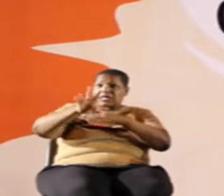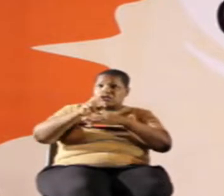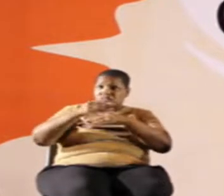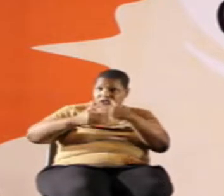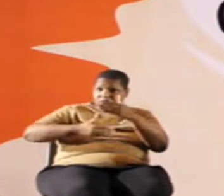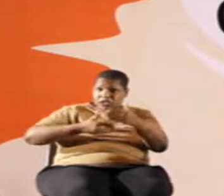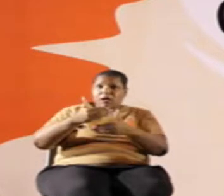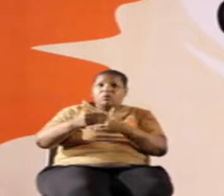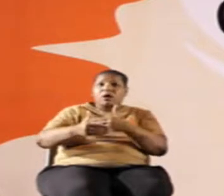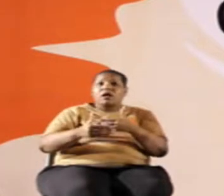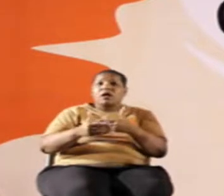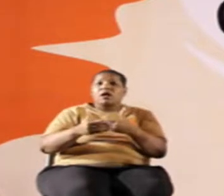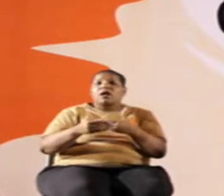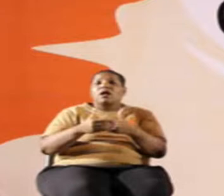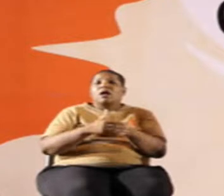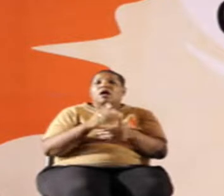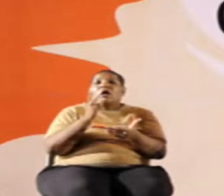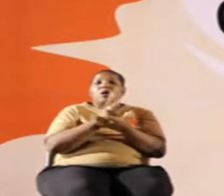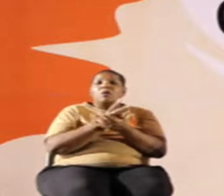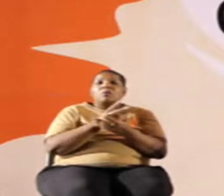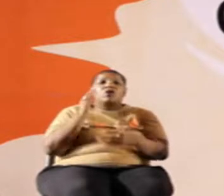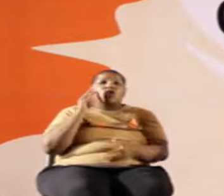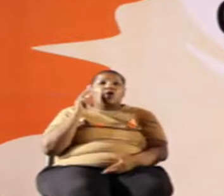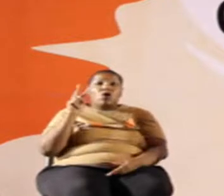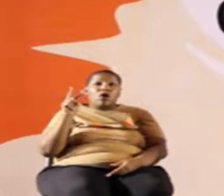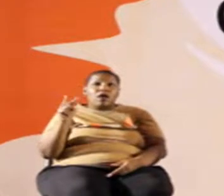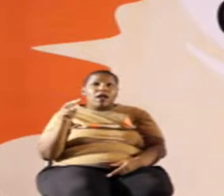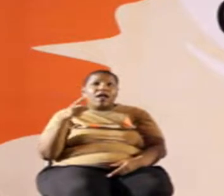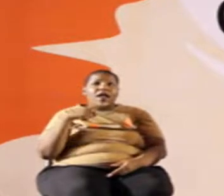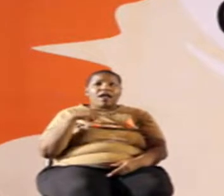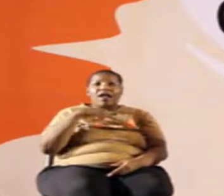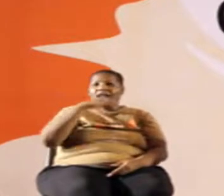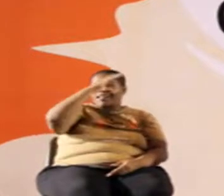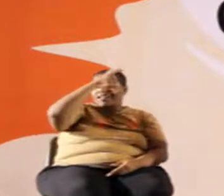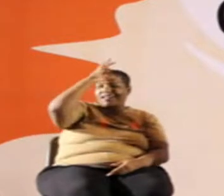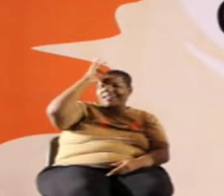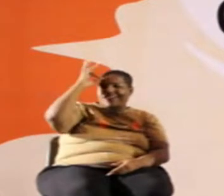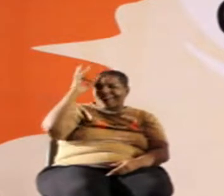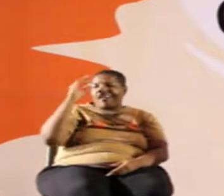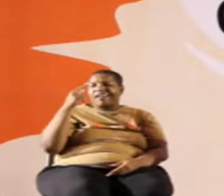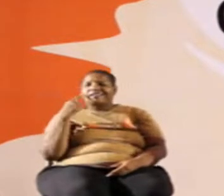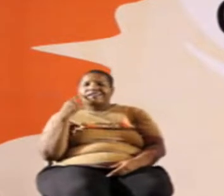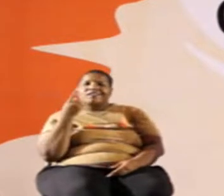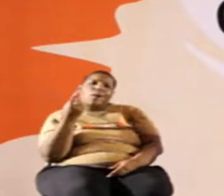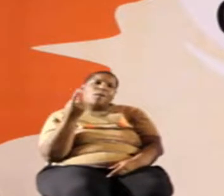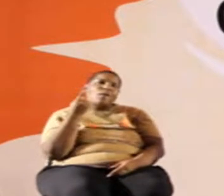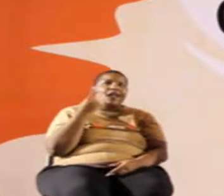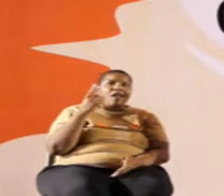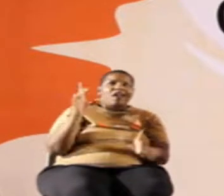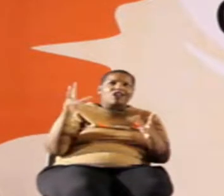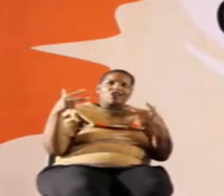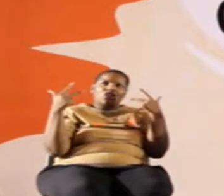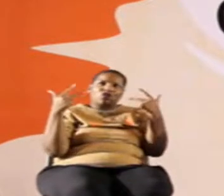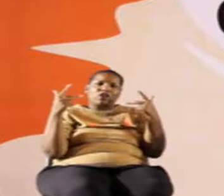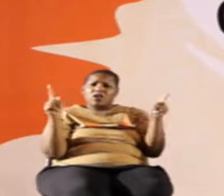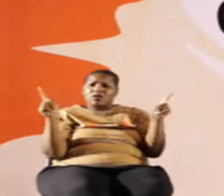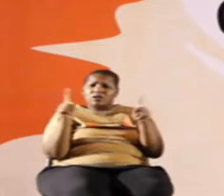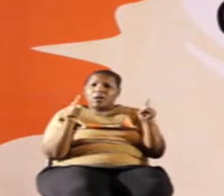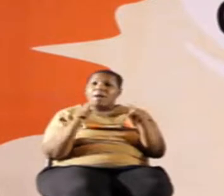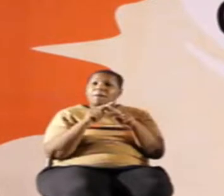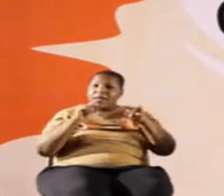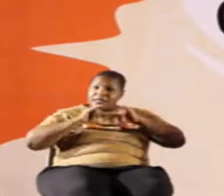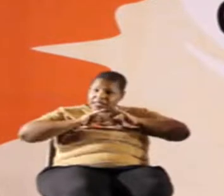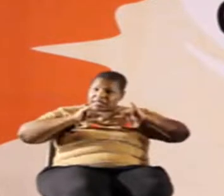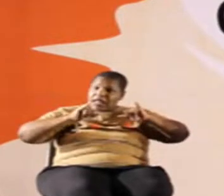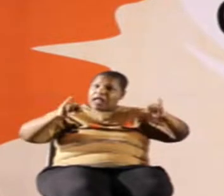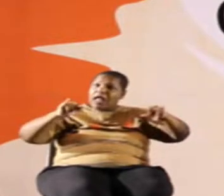gente tendo olhar e ouvido ingênuo ou não, né? A gente achando que é só um entretenimento ou não, as mensagens